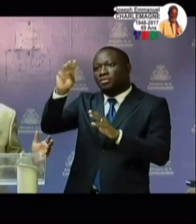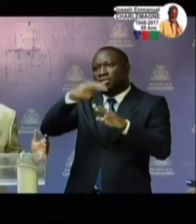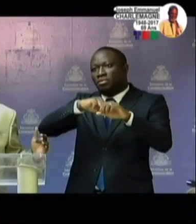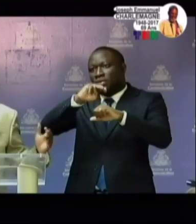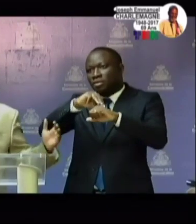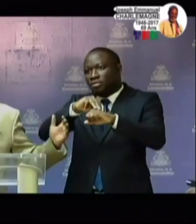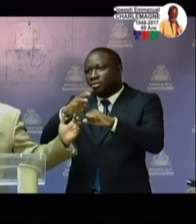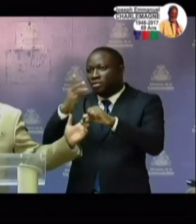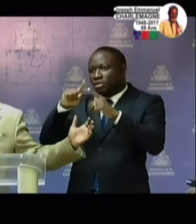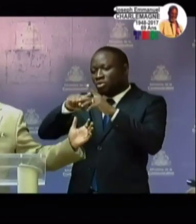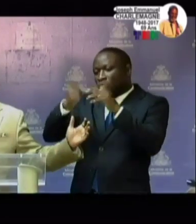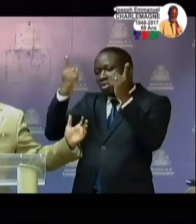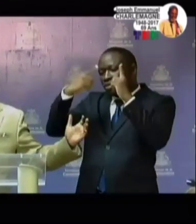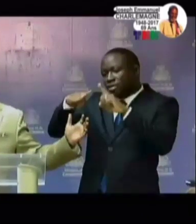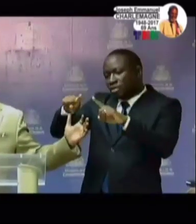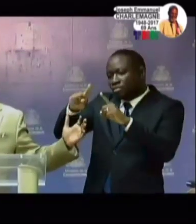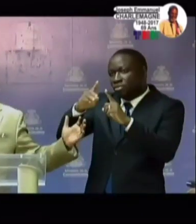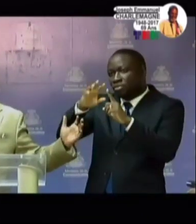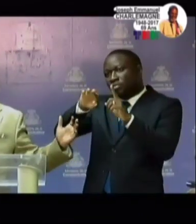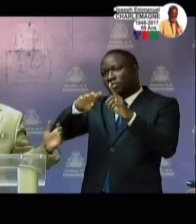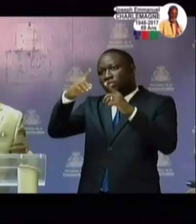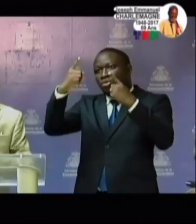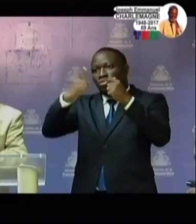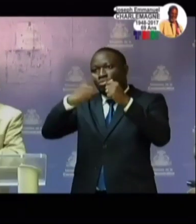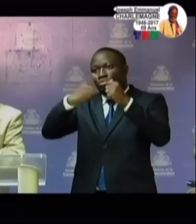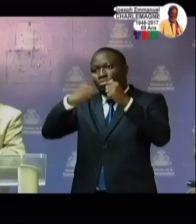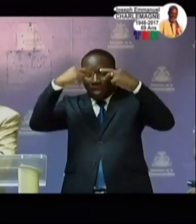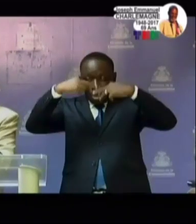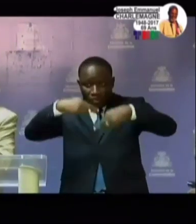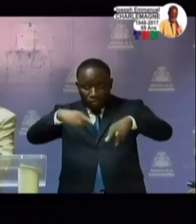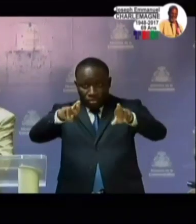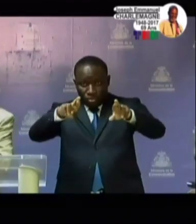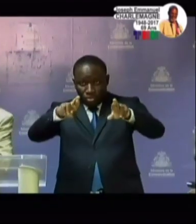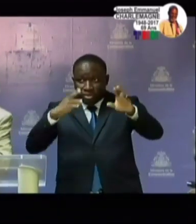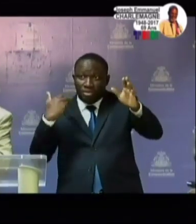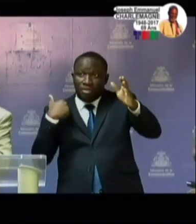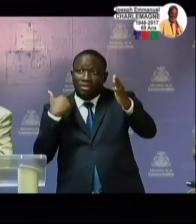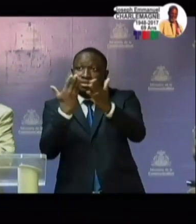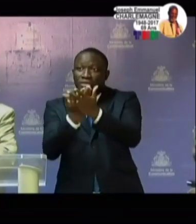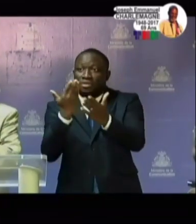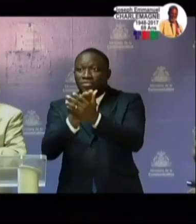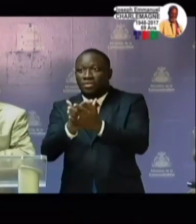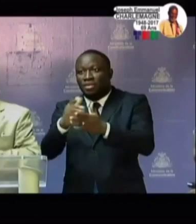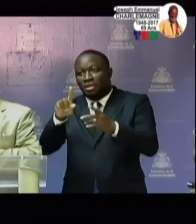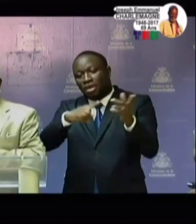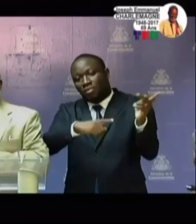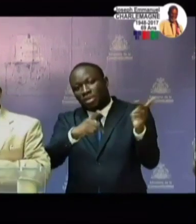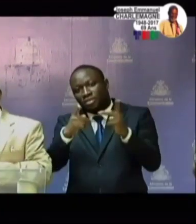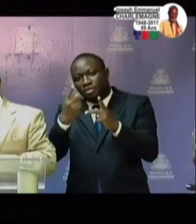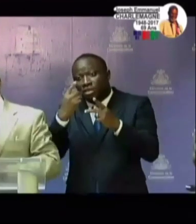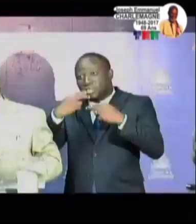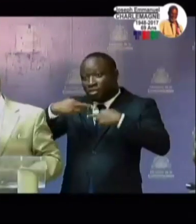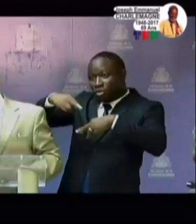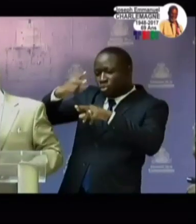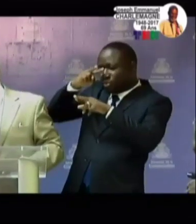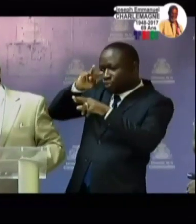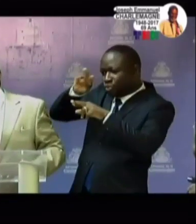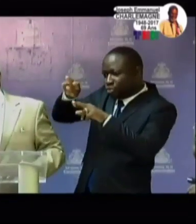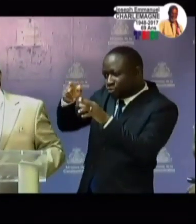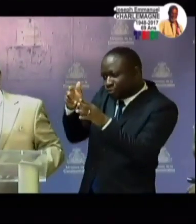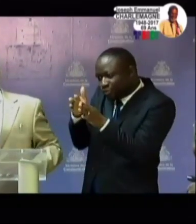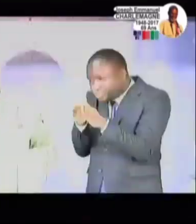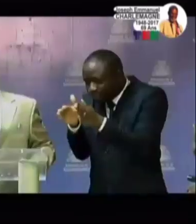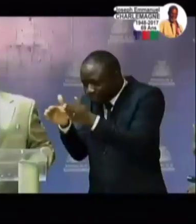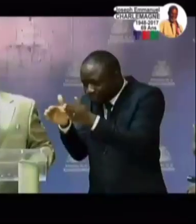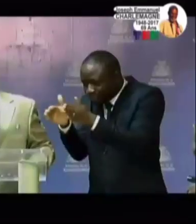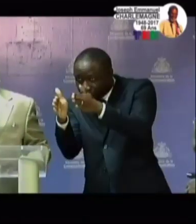520 mètres qui commençait depuis dans zone Fédem Guillaume dans la première avenue donc on voit que me river dans en plastique là en plastique c'est route ouais tire rentrer